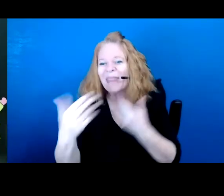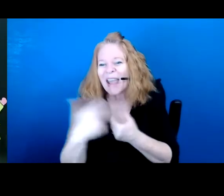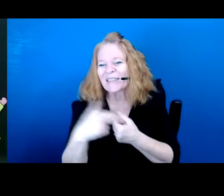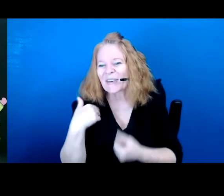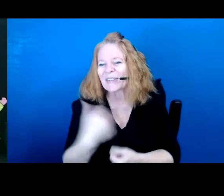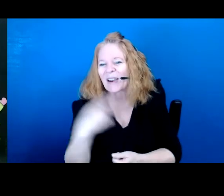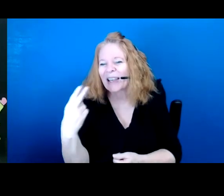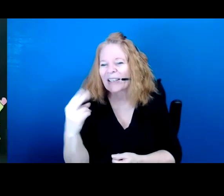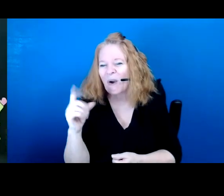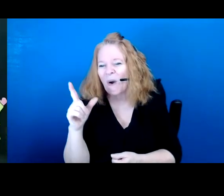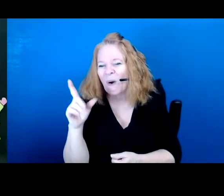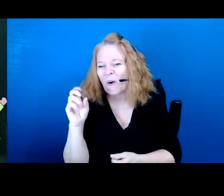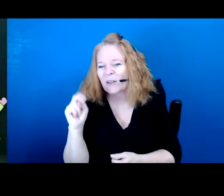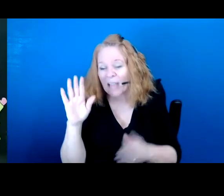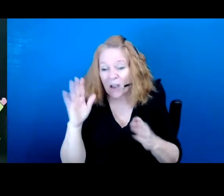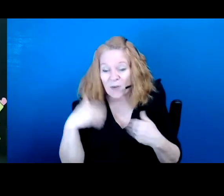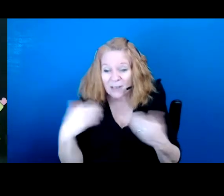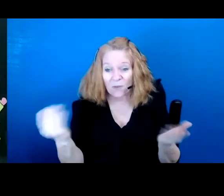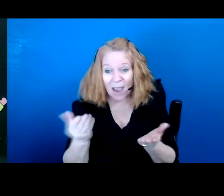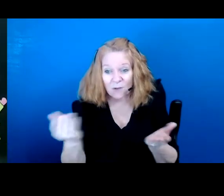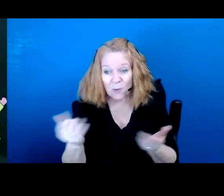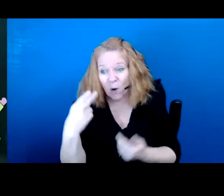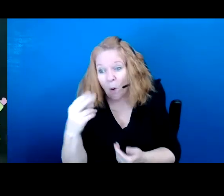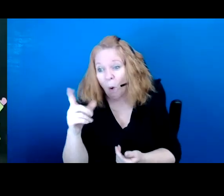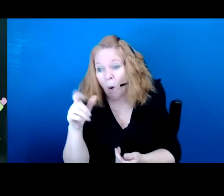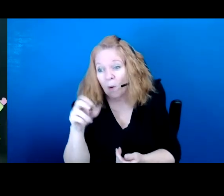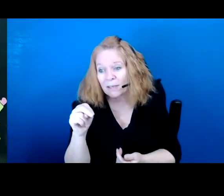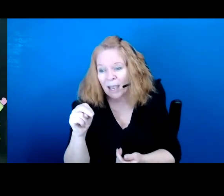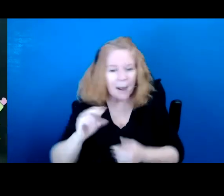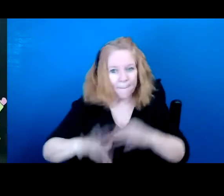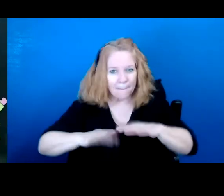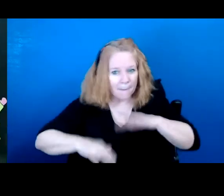gracias por estar aquí y qué bueno que tenemos tenemos aquí